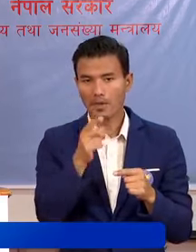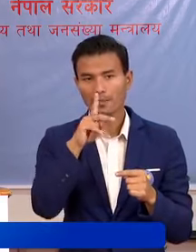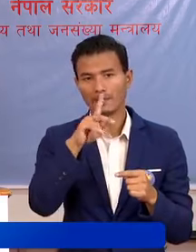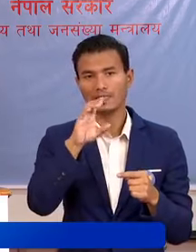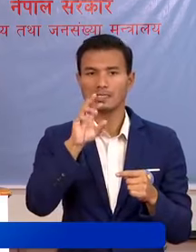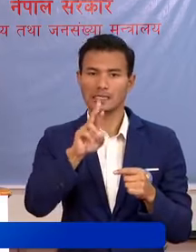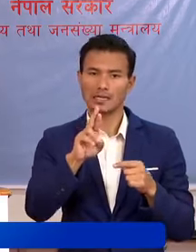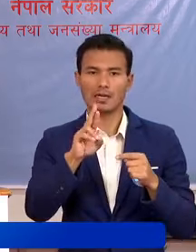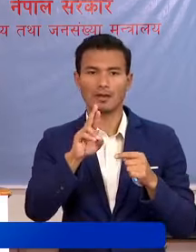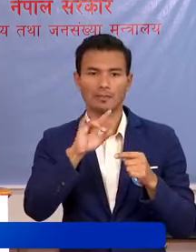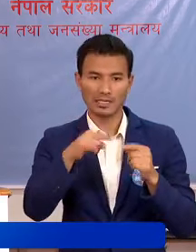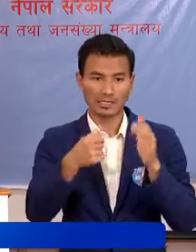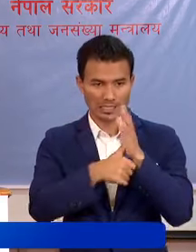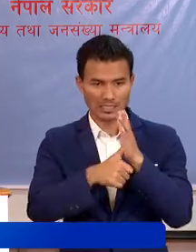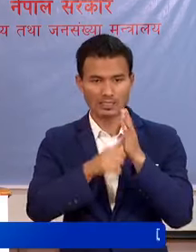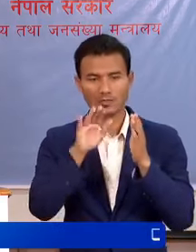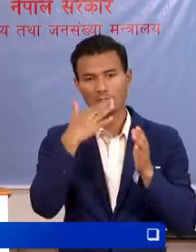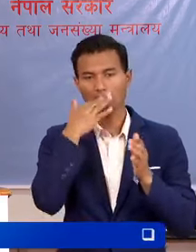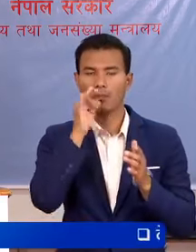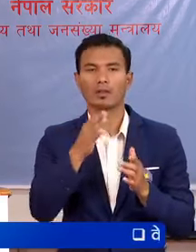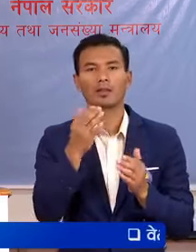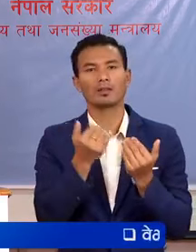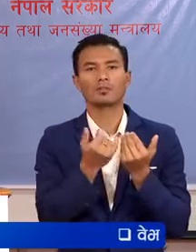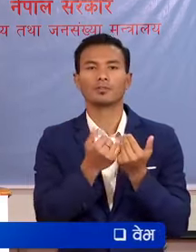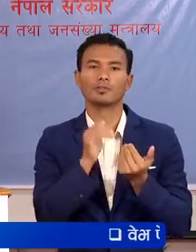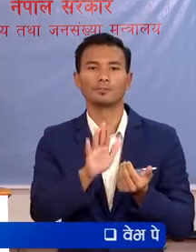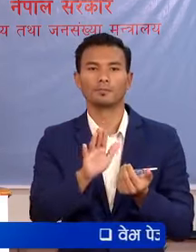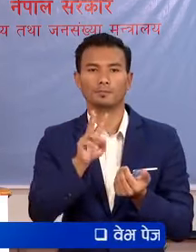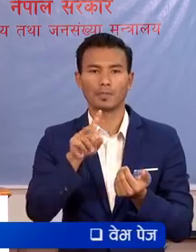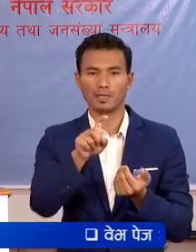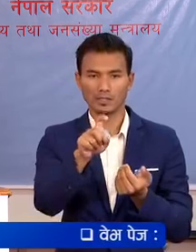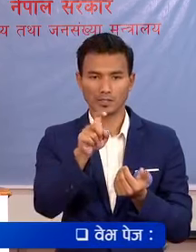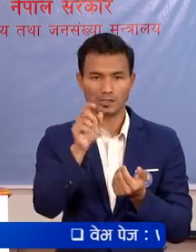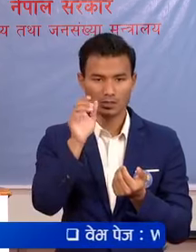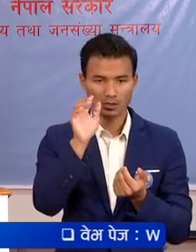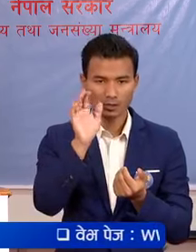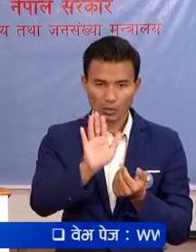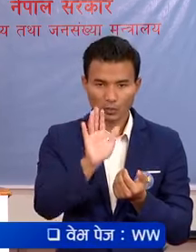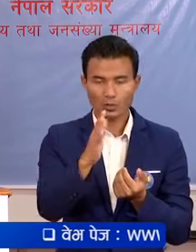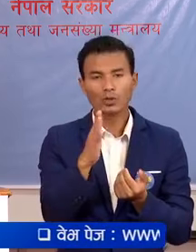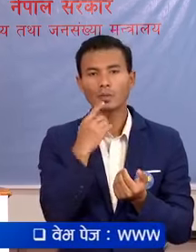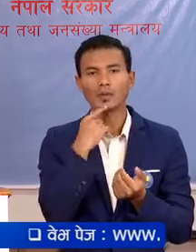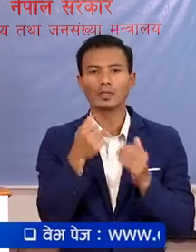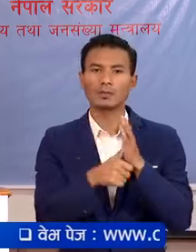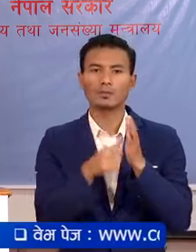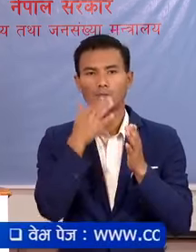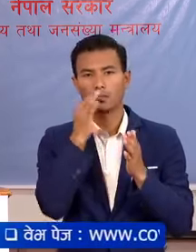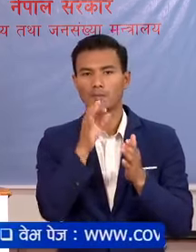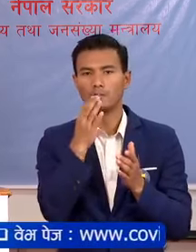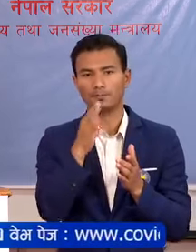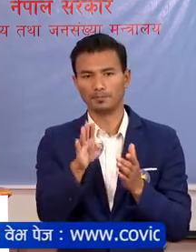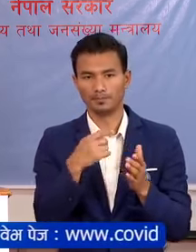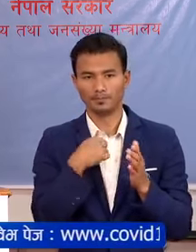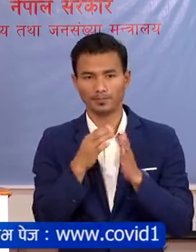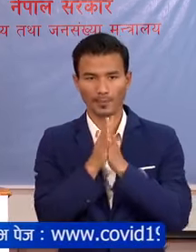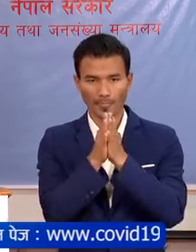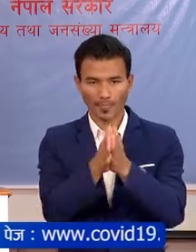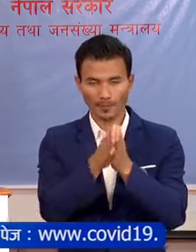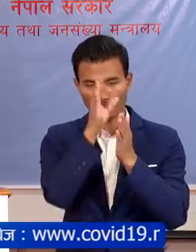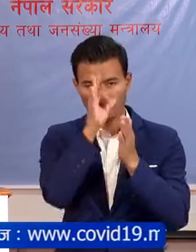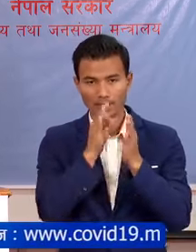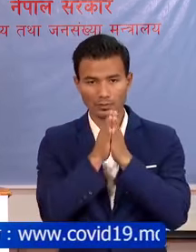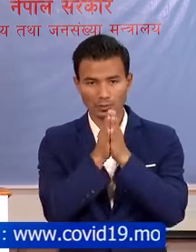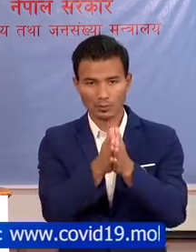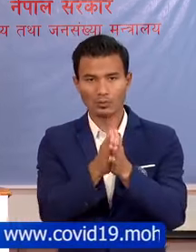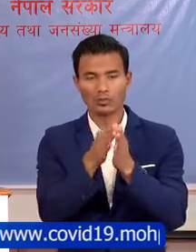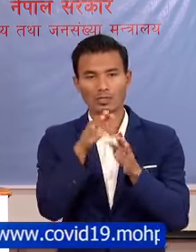पीषयार ले कनफर्म गर्षा तियां वायरस निश्के को चाहिए नहीं वायर अप्लिकेशन भागो चाहिए नहीं विशेश अन्रो धेरे नहीं मांचरको